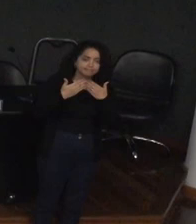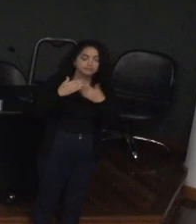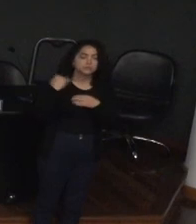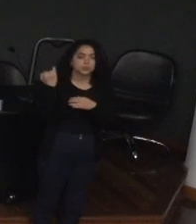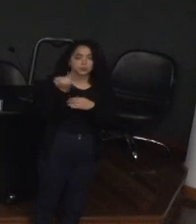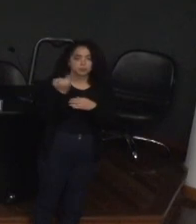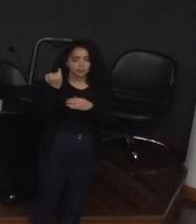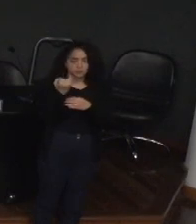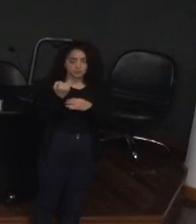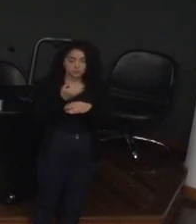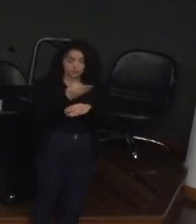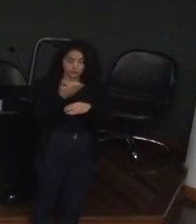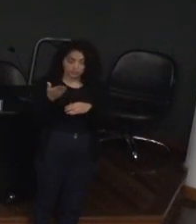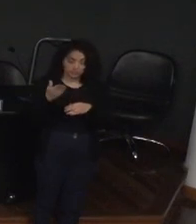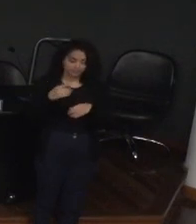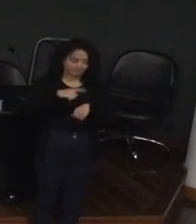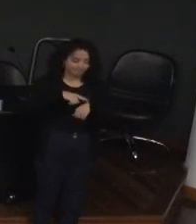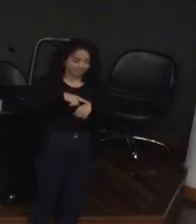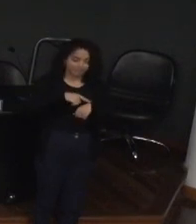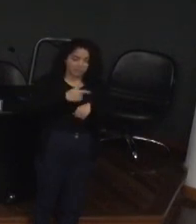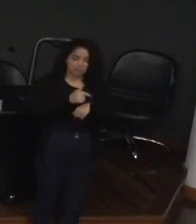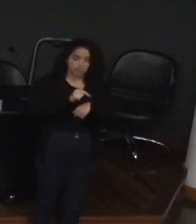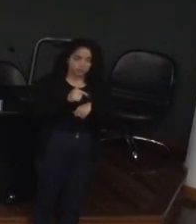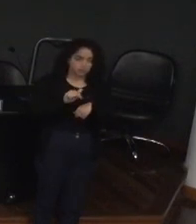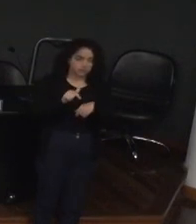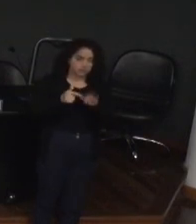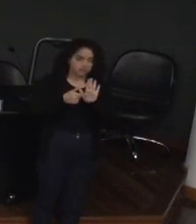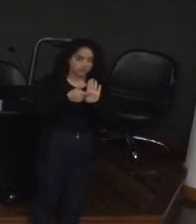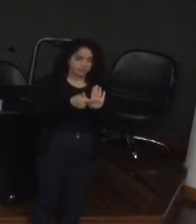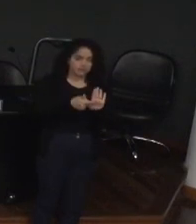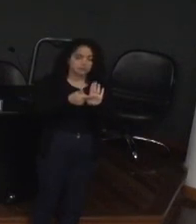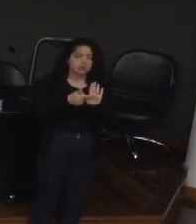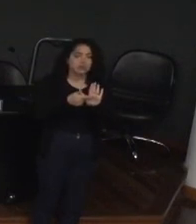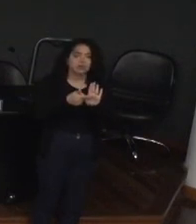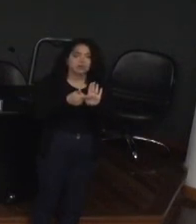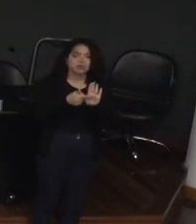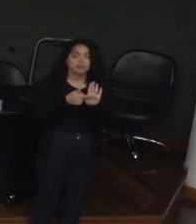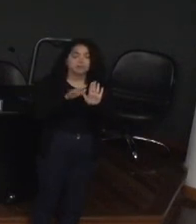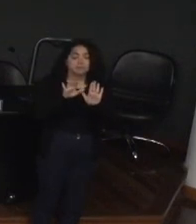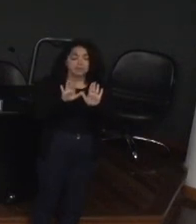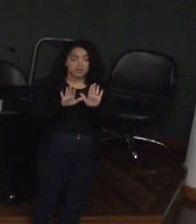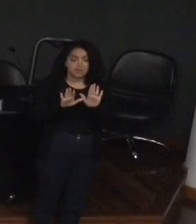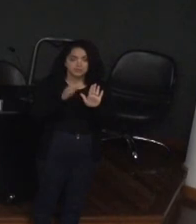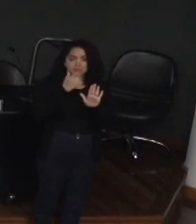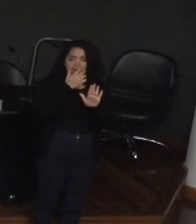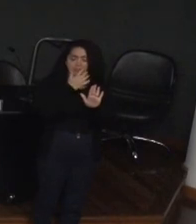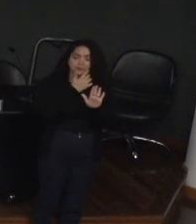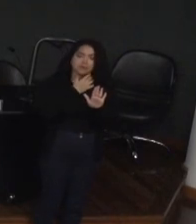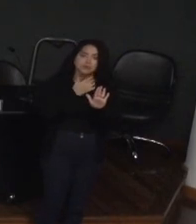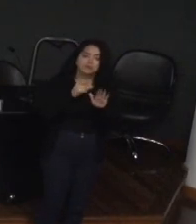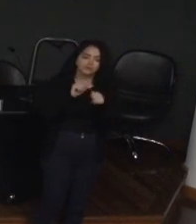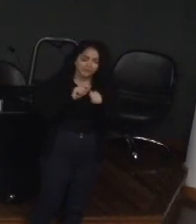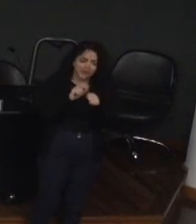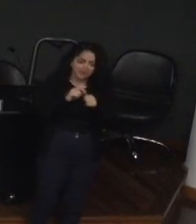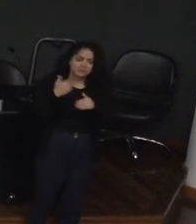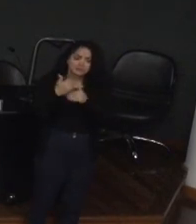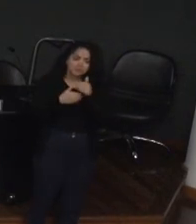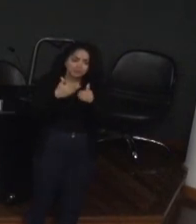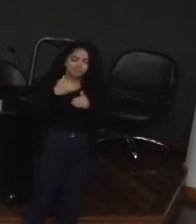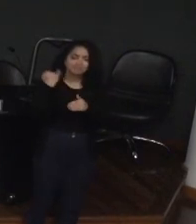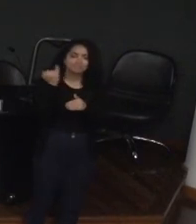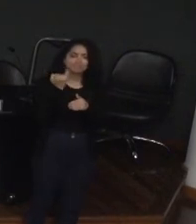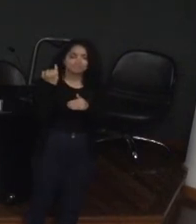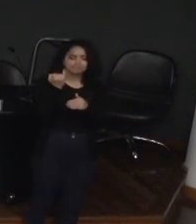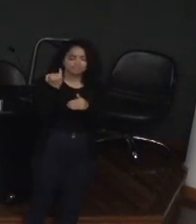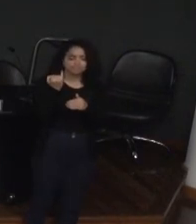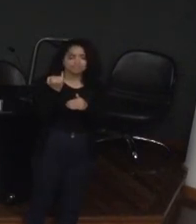importante vocês terem isso, não vai dar tempo de todos apresentarem, mas não deixem de fazer esse processo que é tão importante,